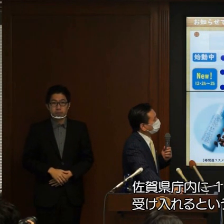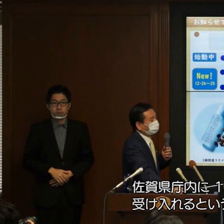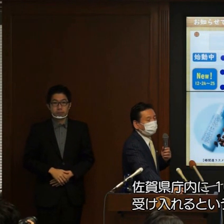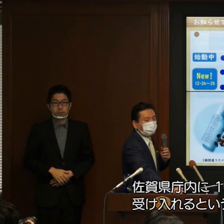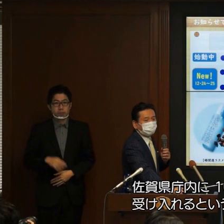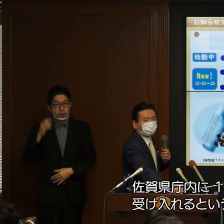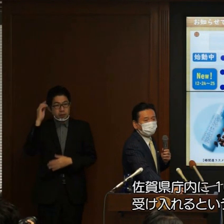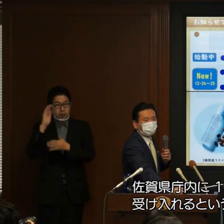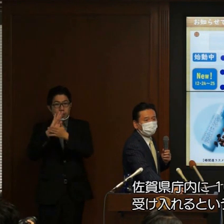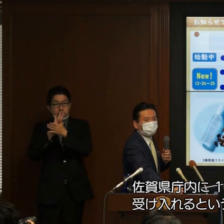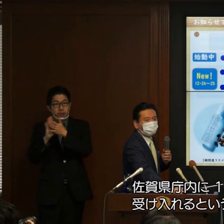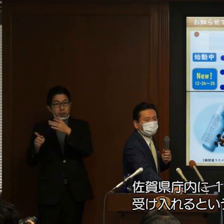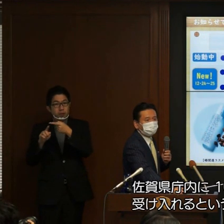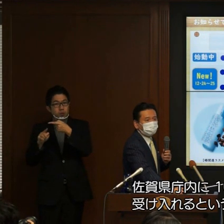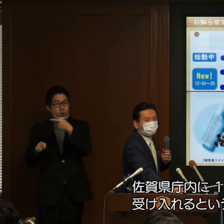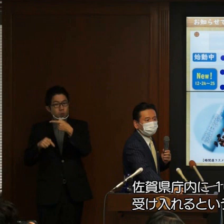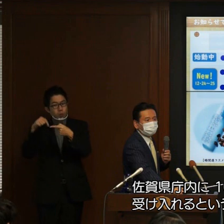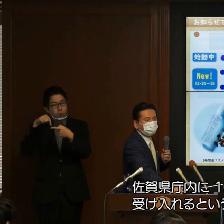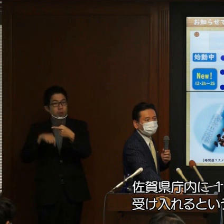県庁内に、